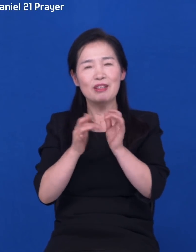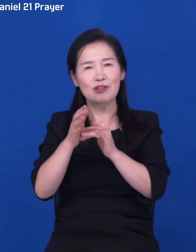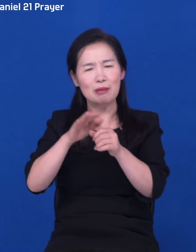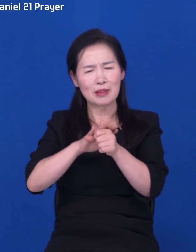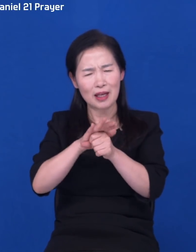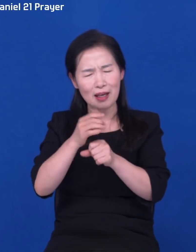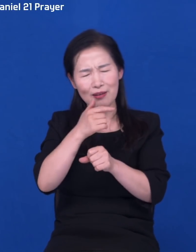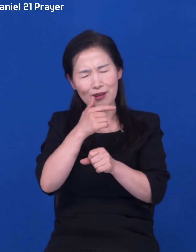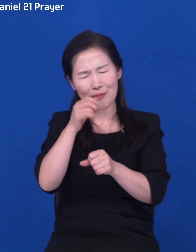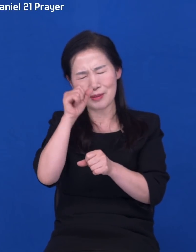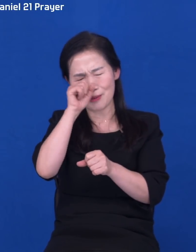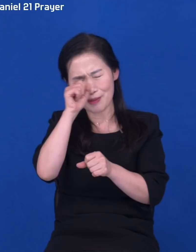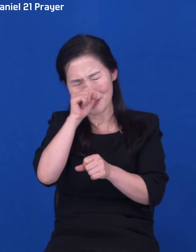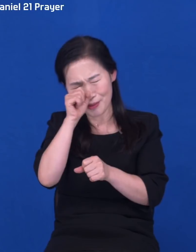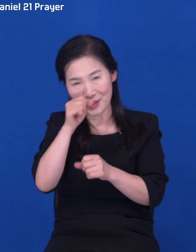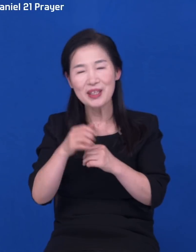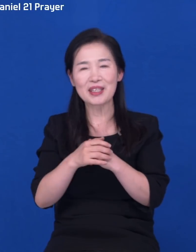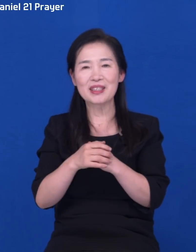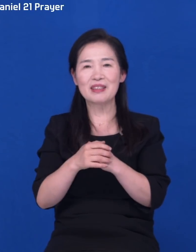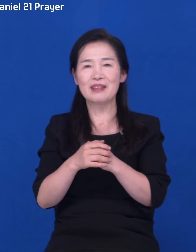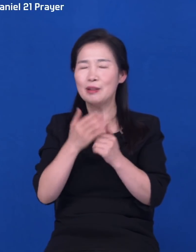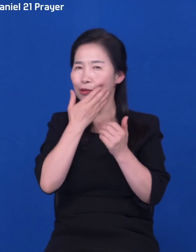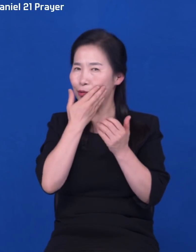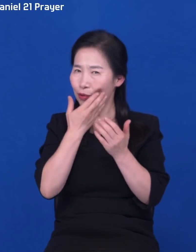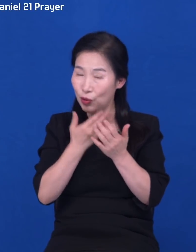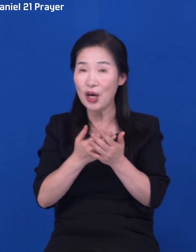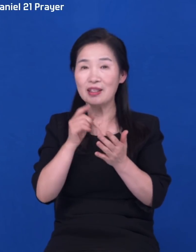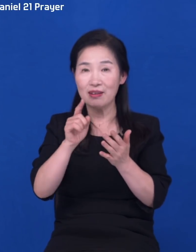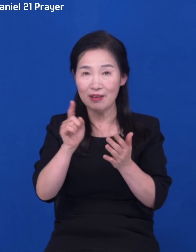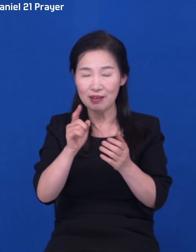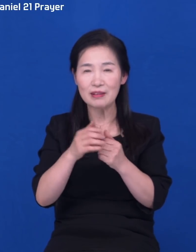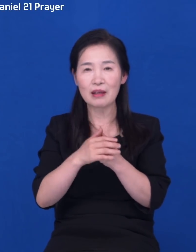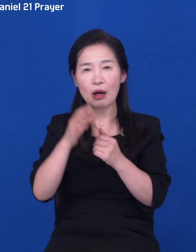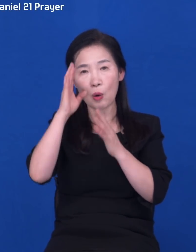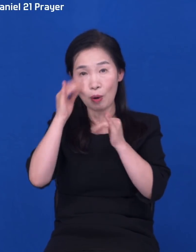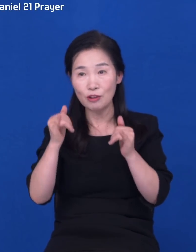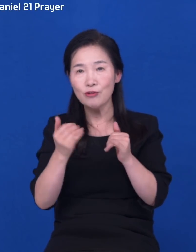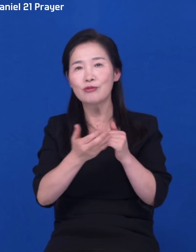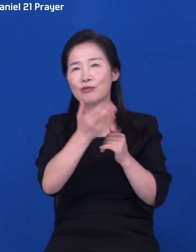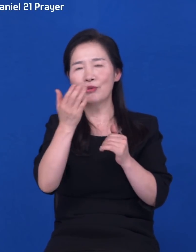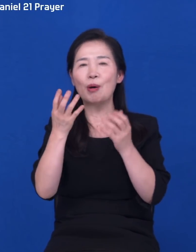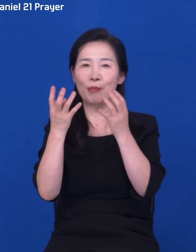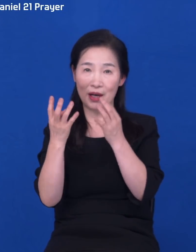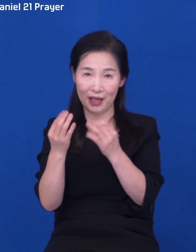하려고 갖고 왔는데 중요한 거는 여기에 한우분들 너무 많으시잖아요.